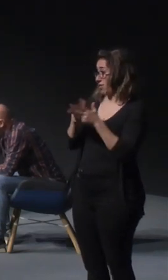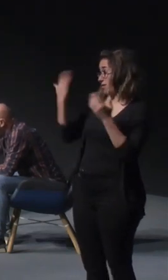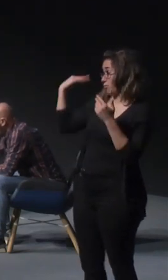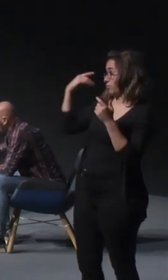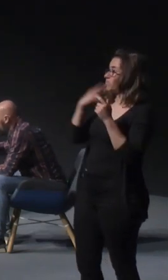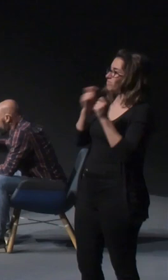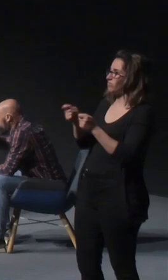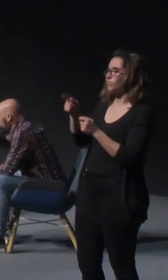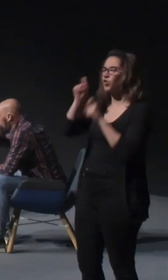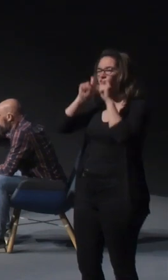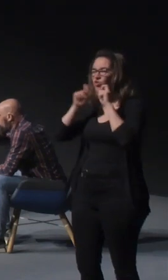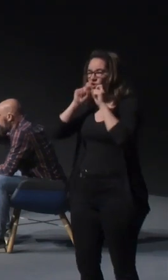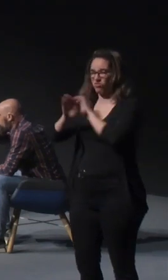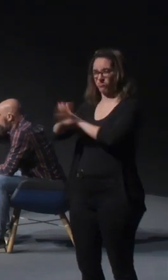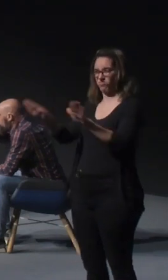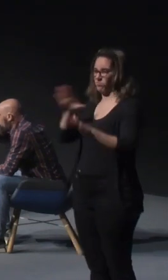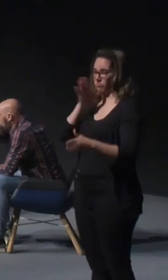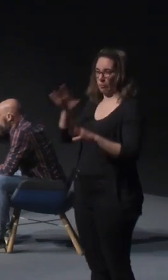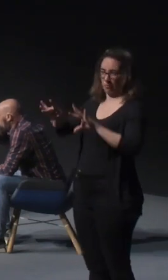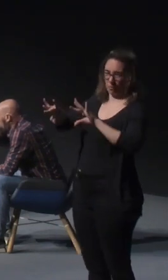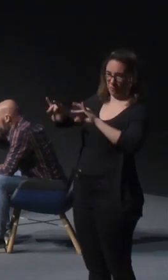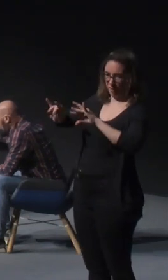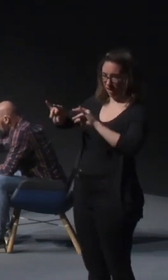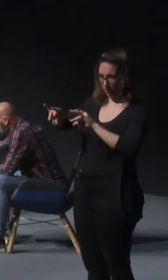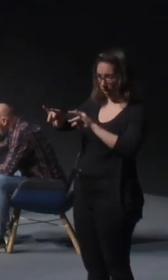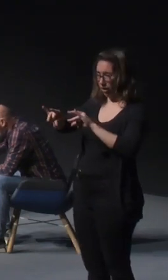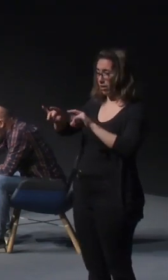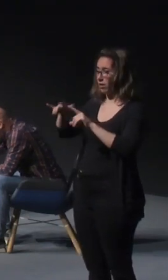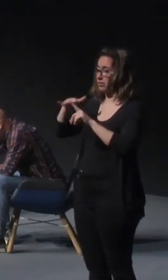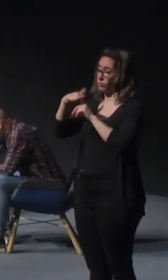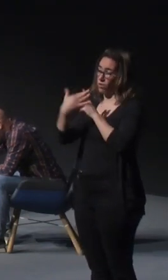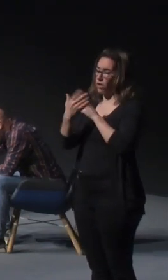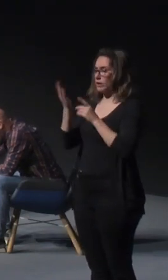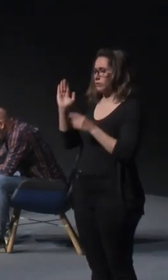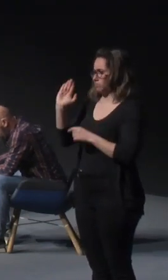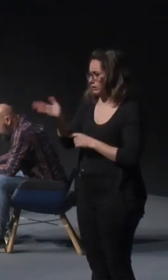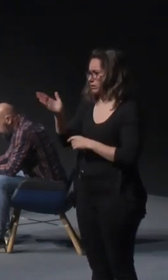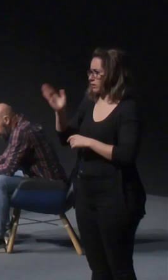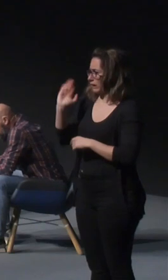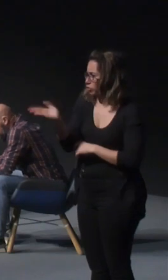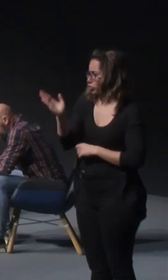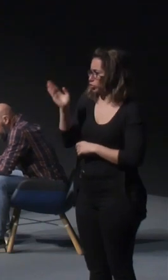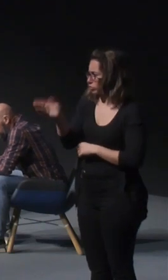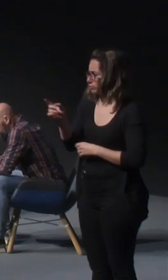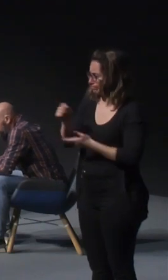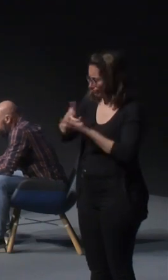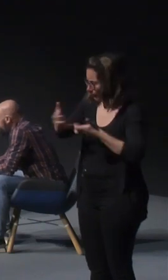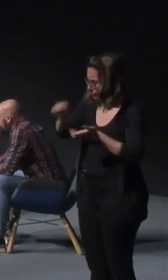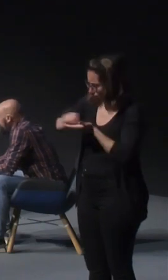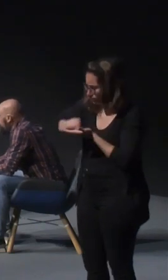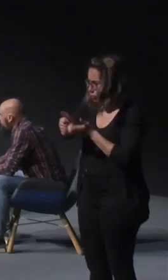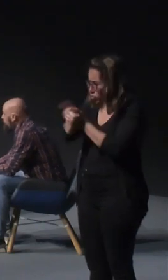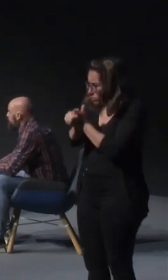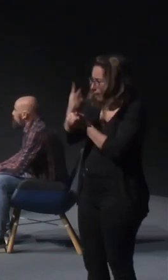sirve para nada, de la sociedad del castigo, de la de copia, 20 veces esta frase, que nos han dicho yo creo que